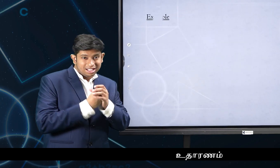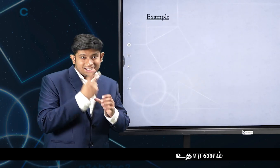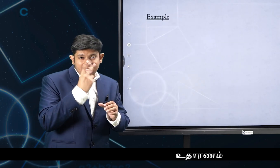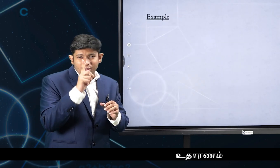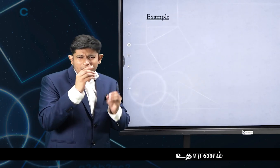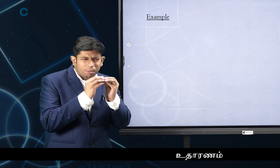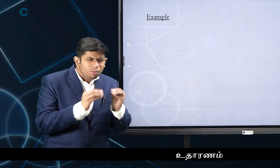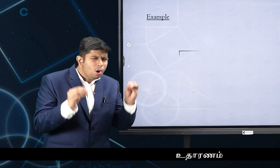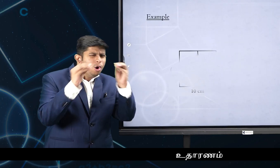உதாரணம்: